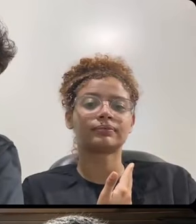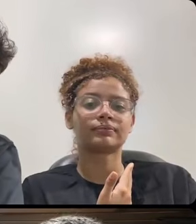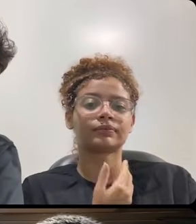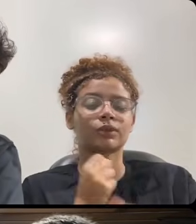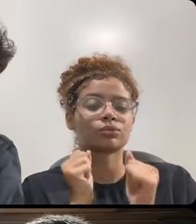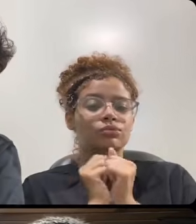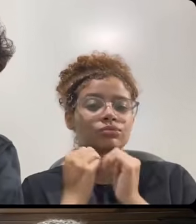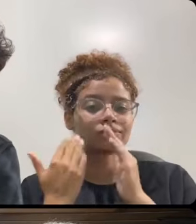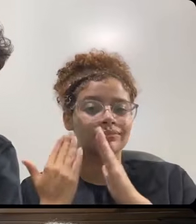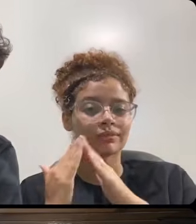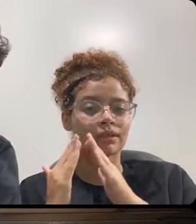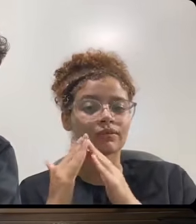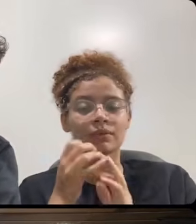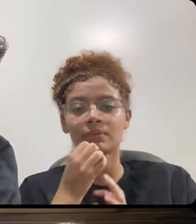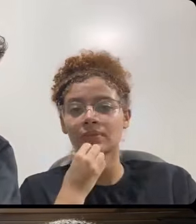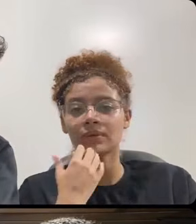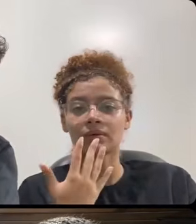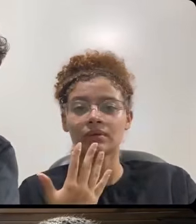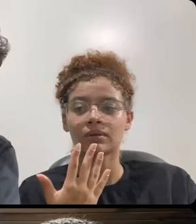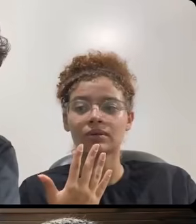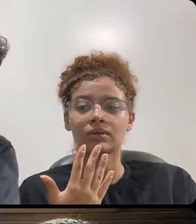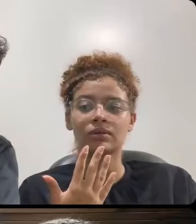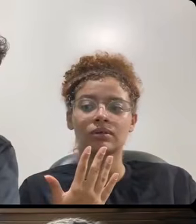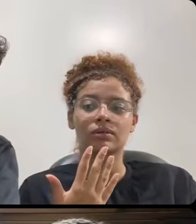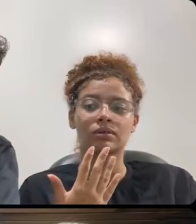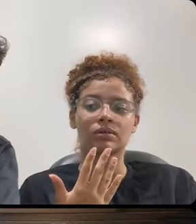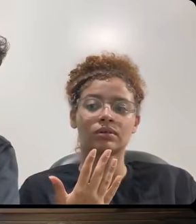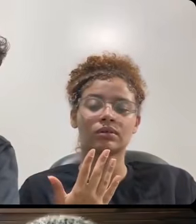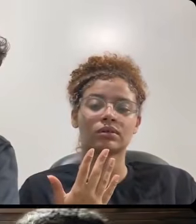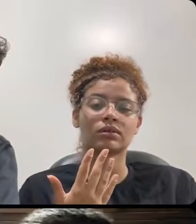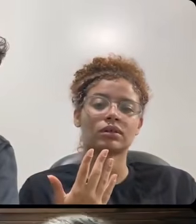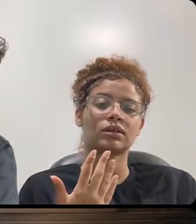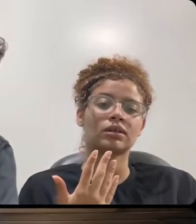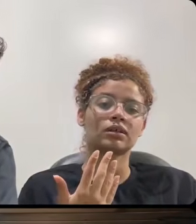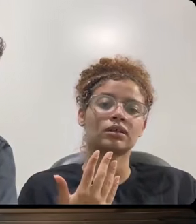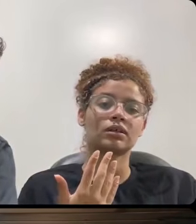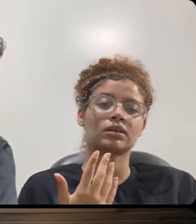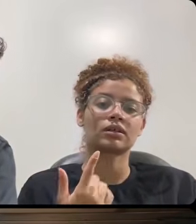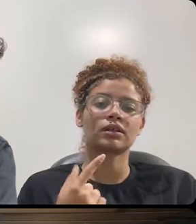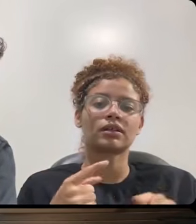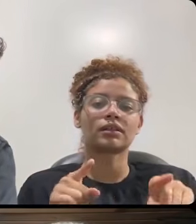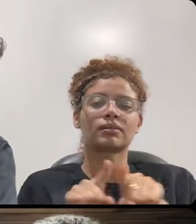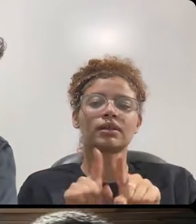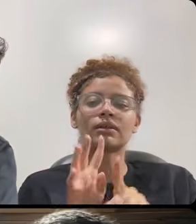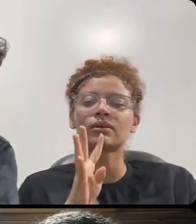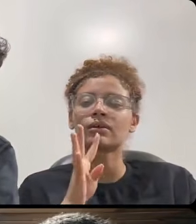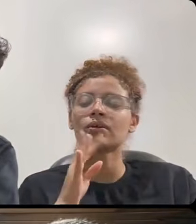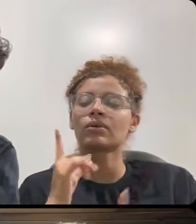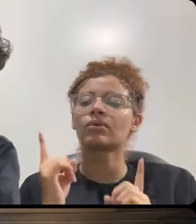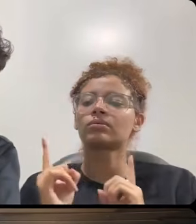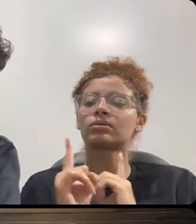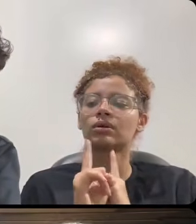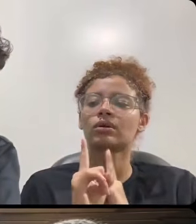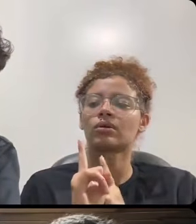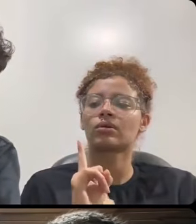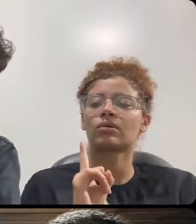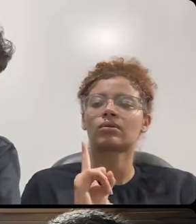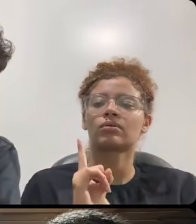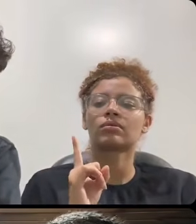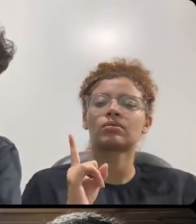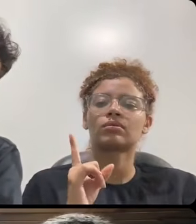E foi muito bom. E quando ele conheceu uma pessoa, conheceu a Amy, eles conheceram à